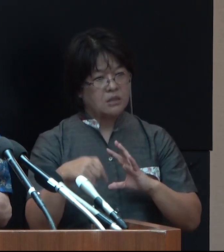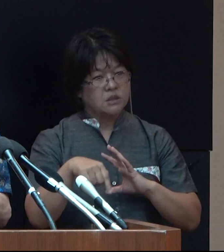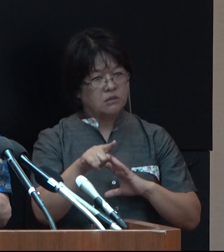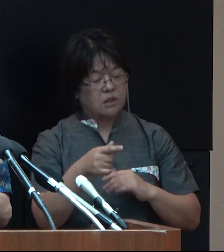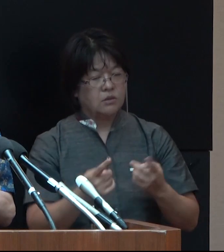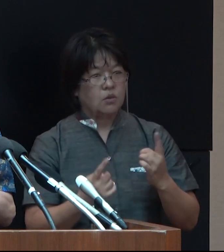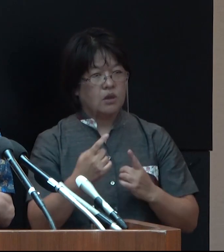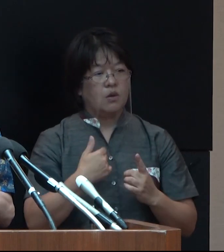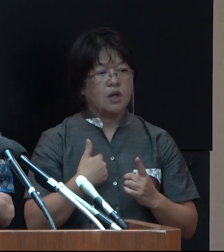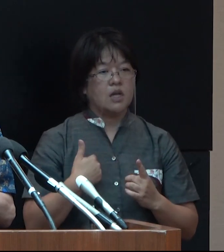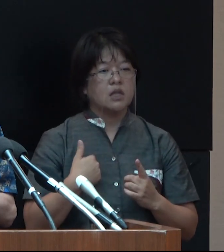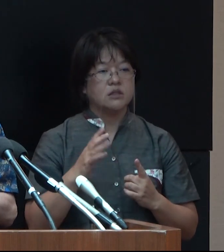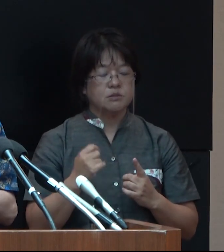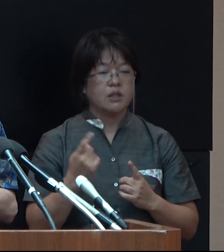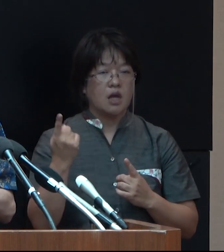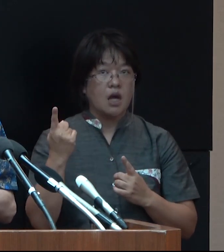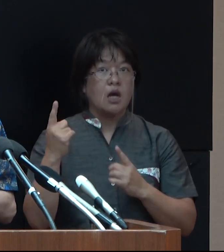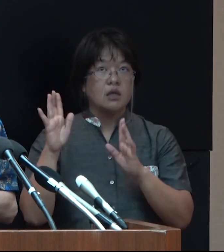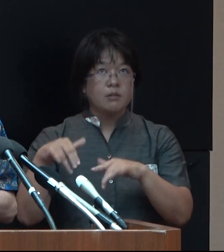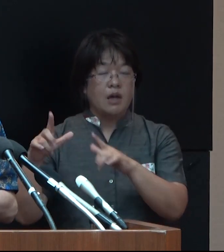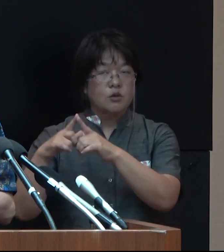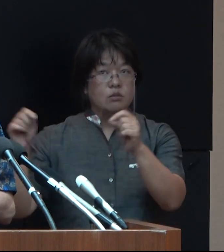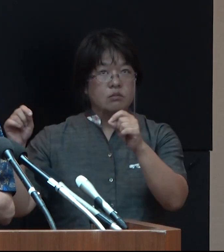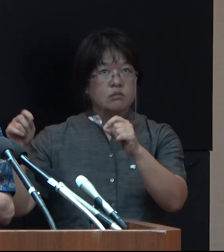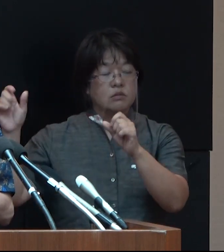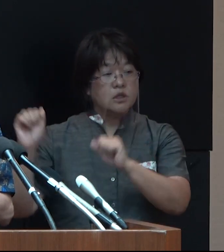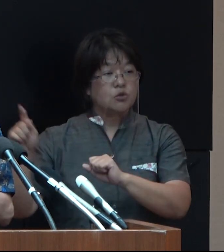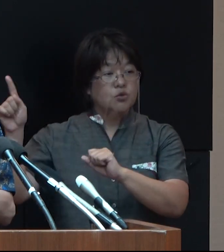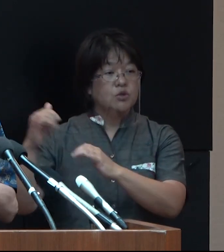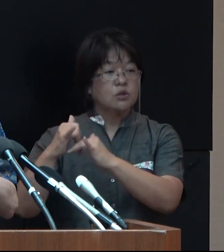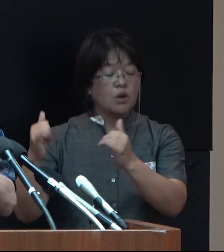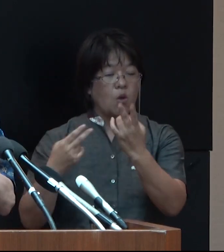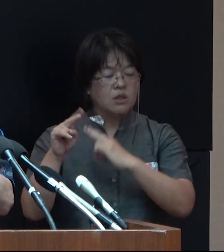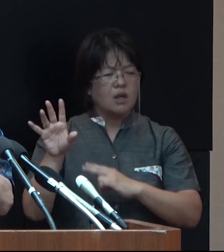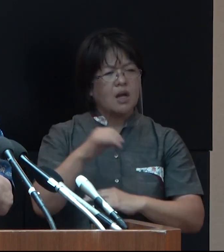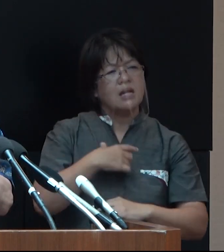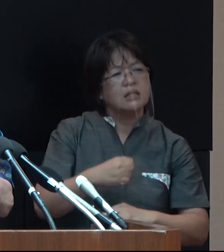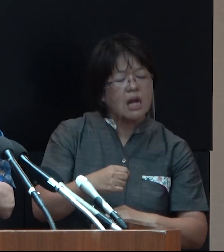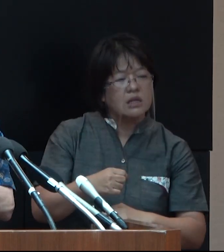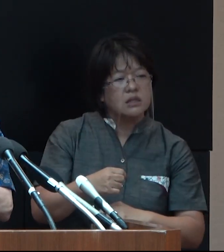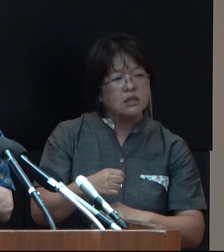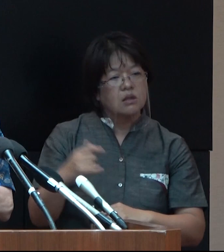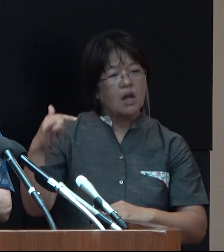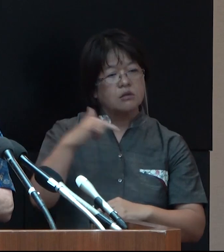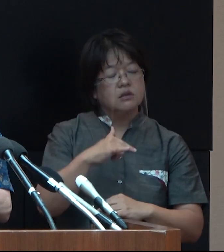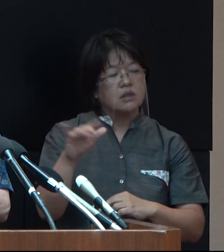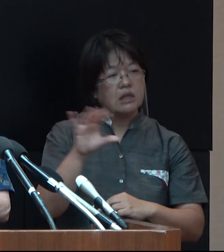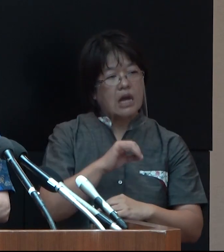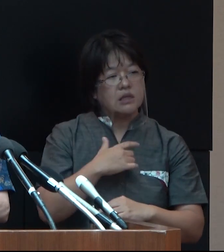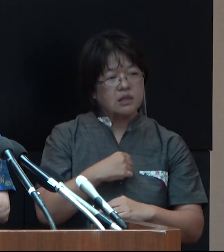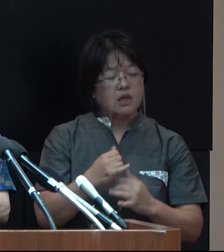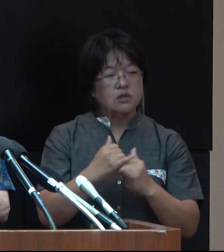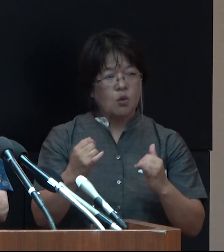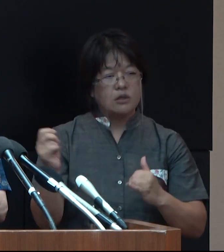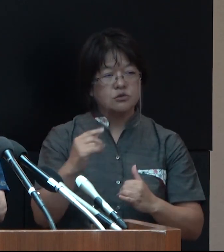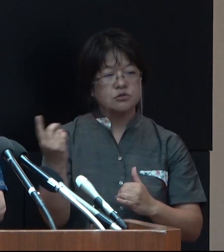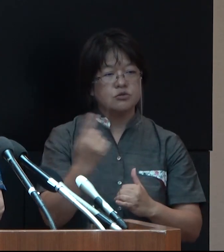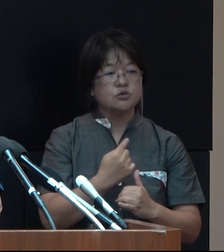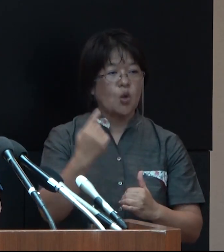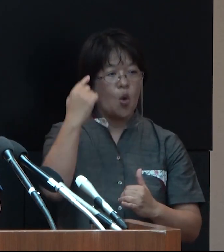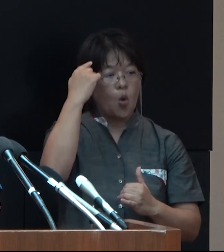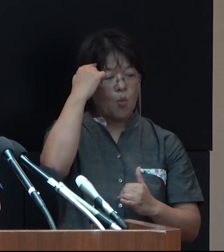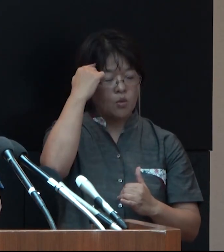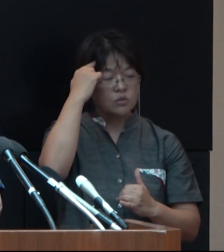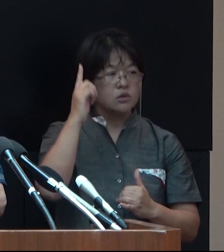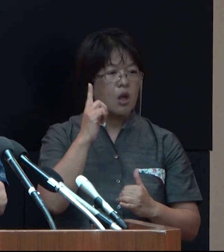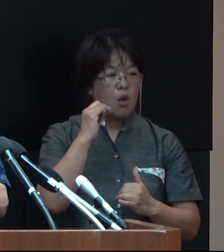宅に帰ってきたいということであれば、できるだけ 出先でもし可能であれば PCR 検査を